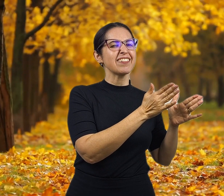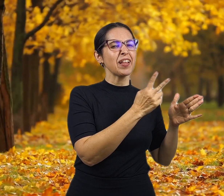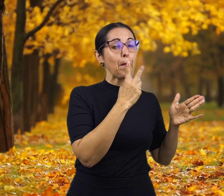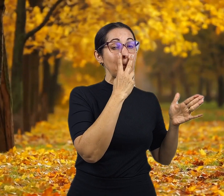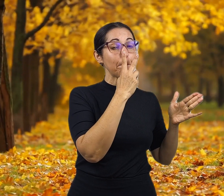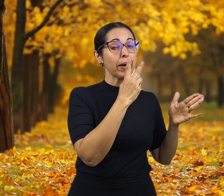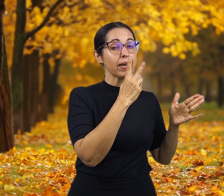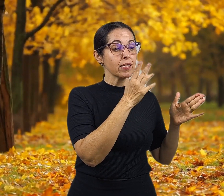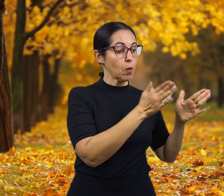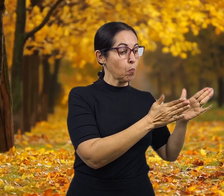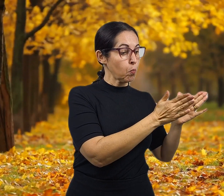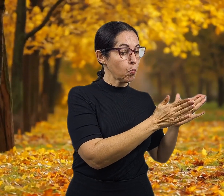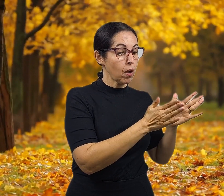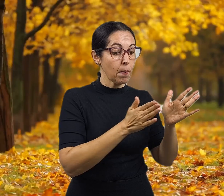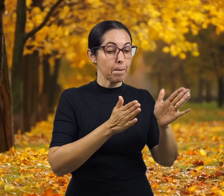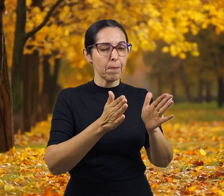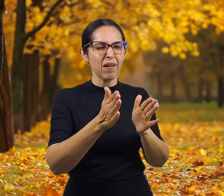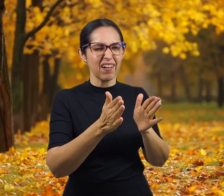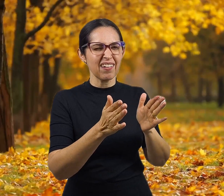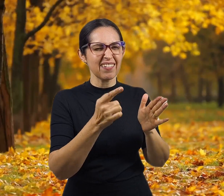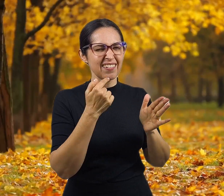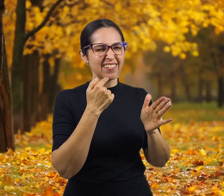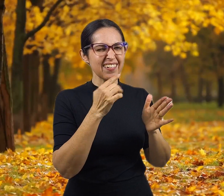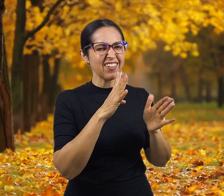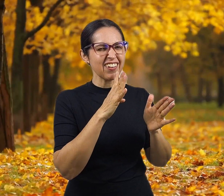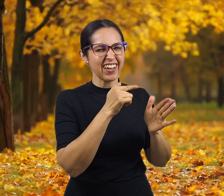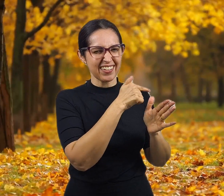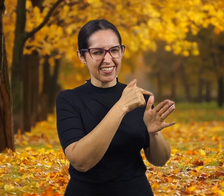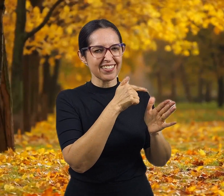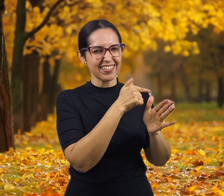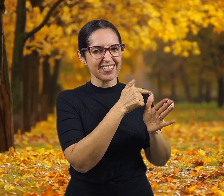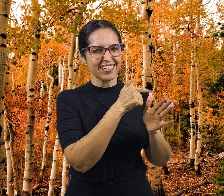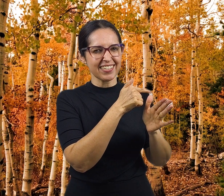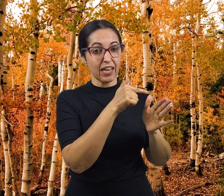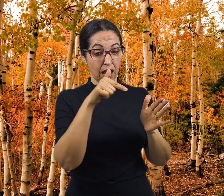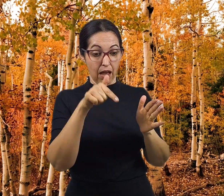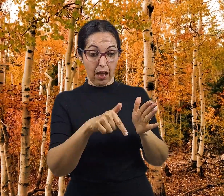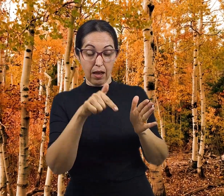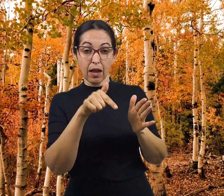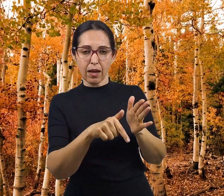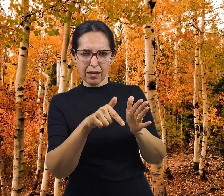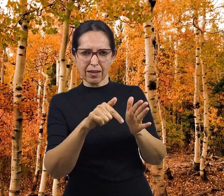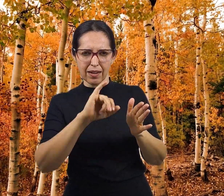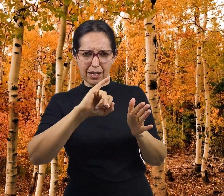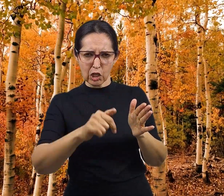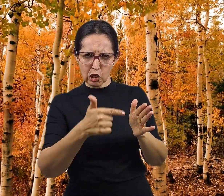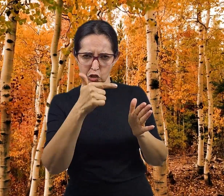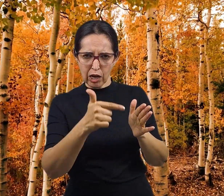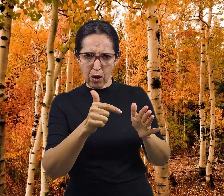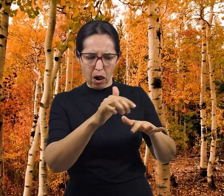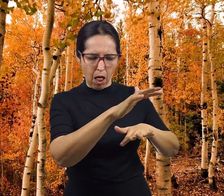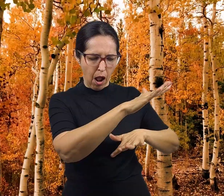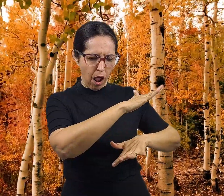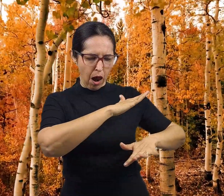passou? Os irmãos conhecem a palavra. Então vamos lá. Aqui Jacó estava sendo perseguido por toda uma